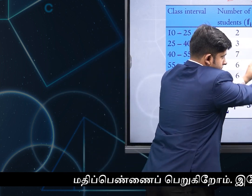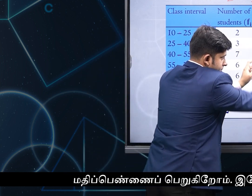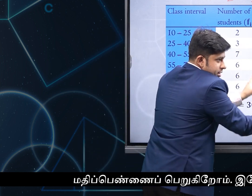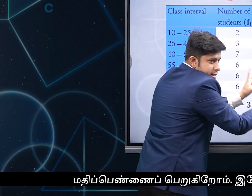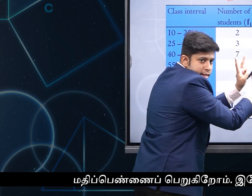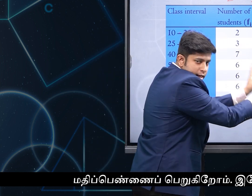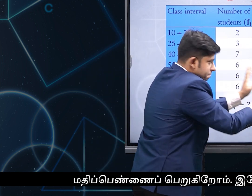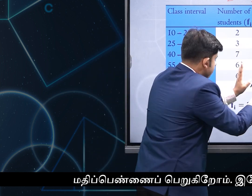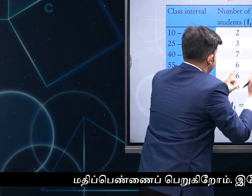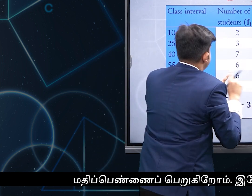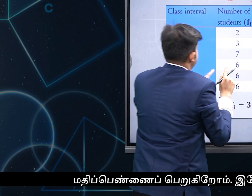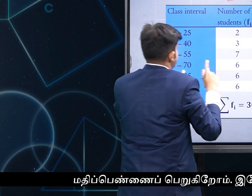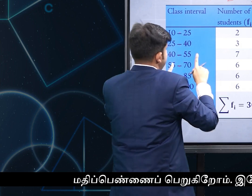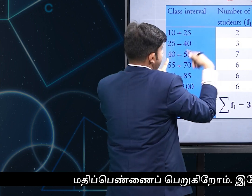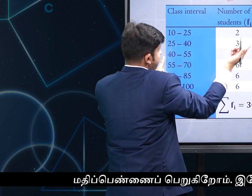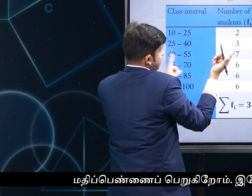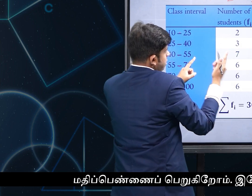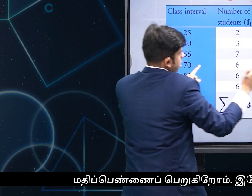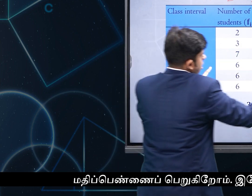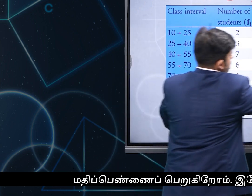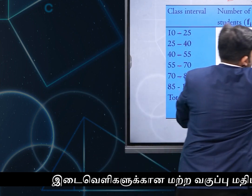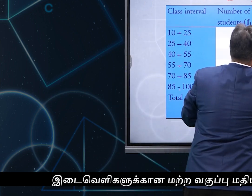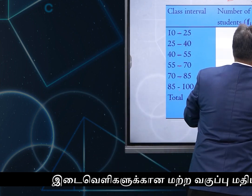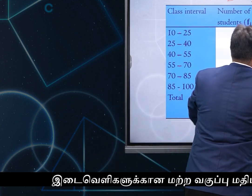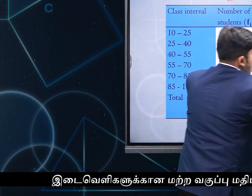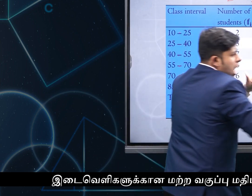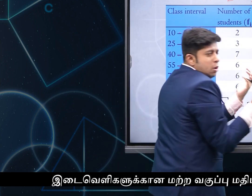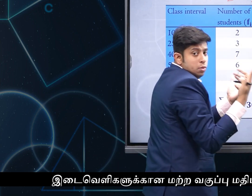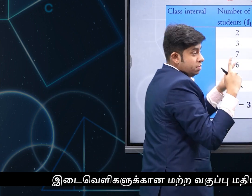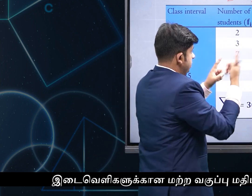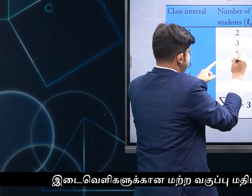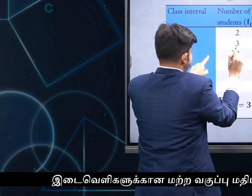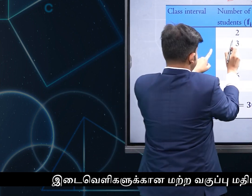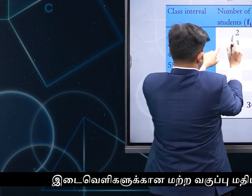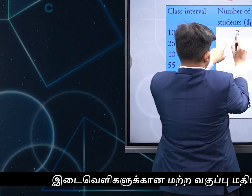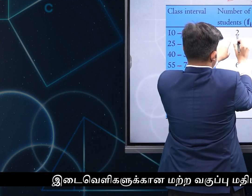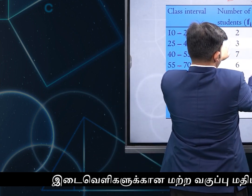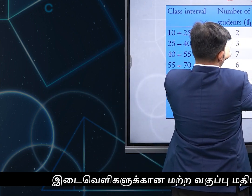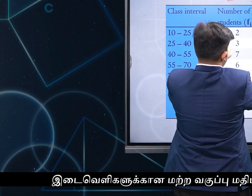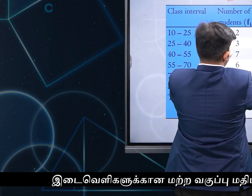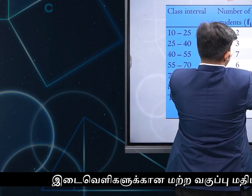பெறுகிறோம். இதேபோல் அந்தந்த வகுப்பு இடைவெளிகளுக்கான மற்ற வகுப்பு மதிப்பெண்களை கண்டறியவும்.